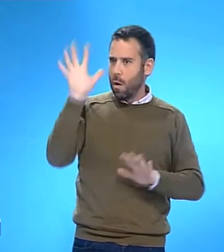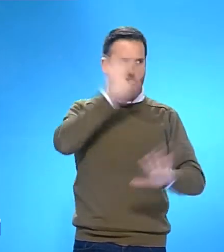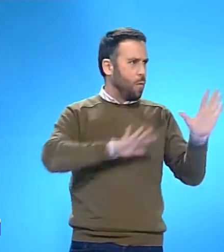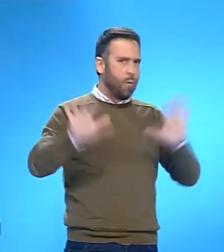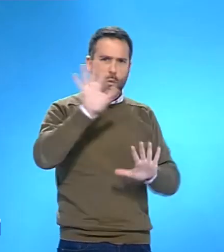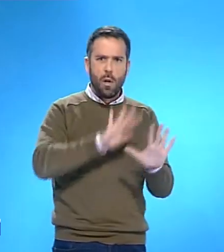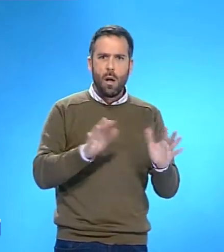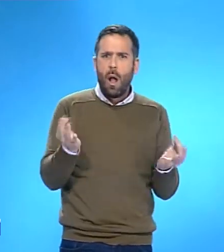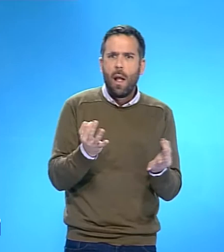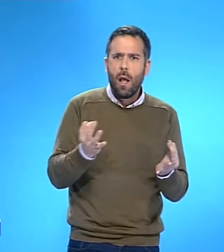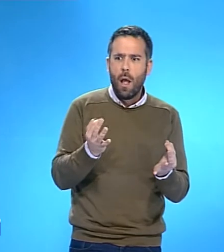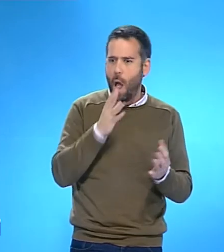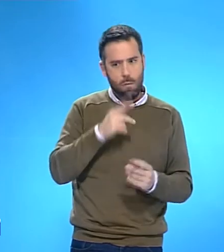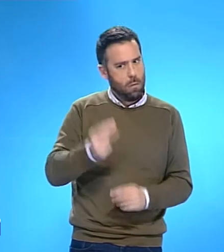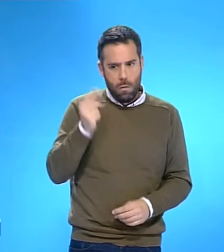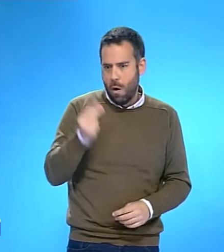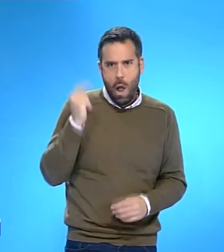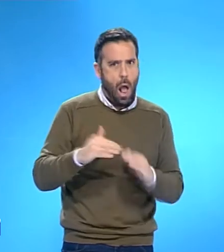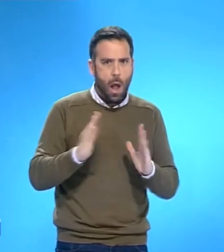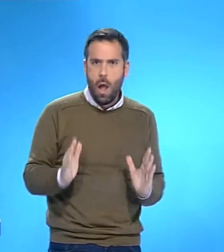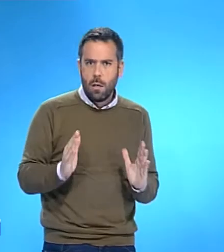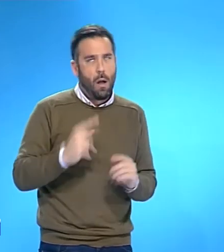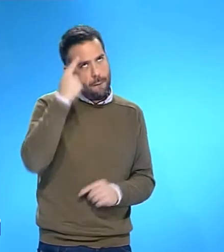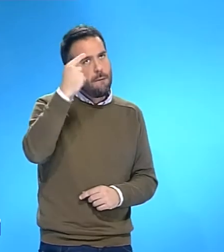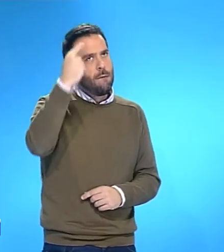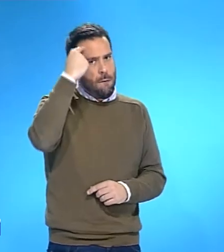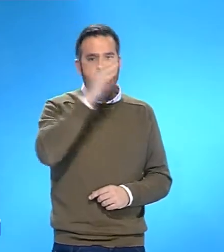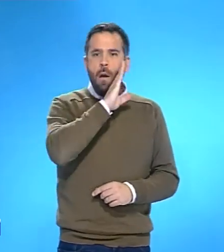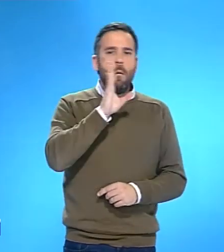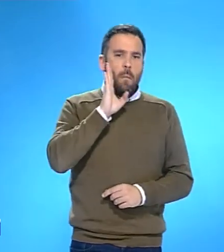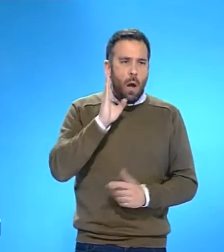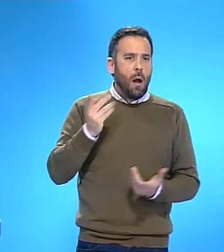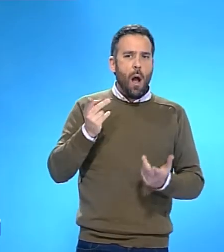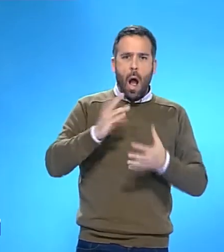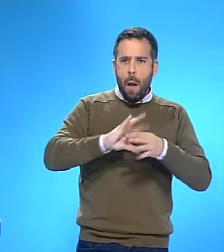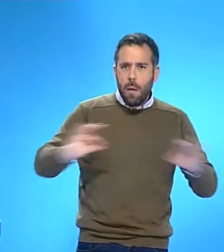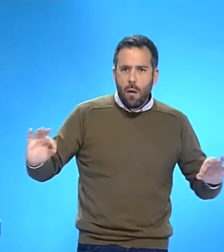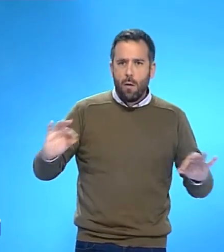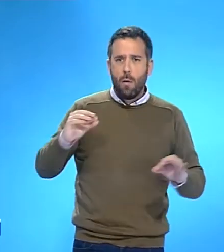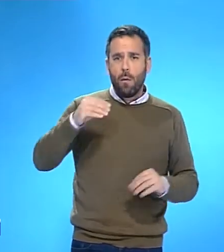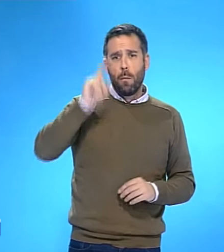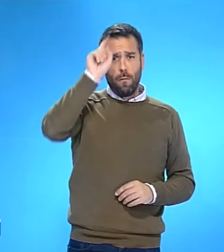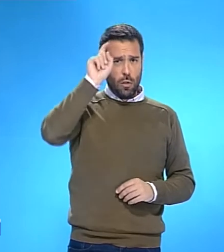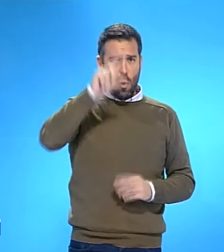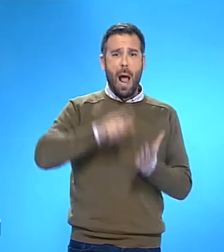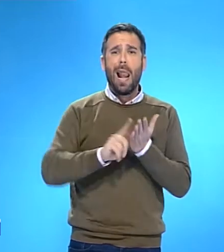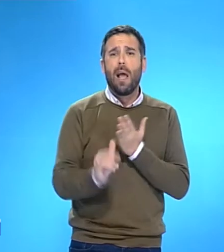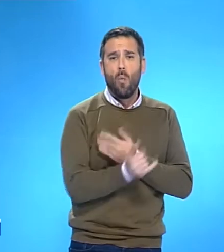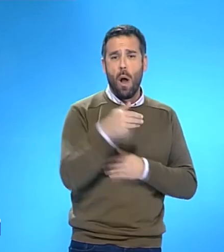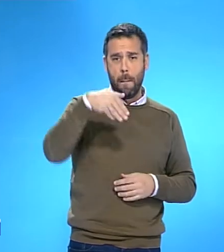no conocía esos lugares, estaba muy confuso y decidió que era el momento de volver a casa. Echaba de menos a su madre, a sus amigos, a